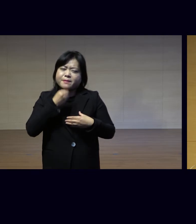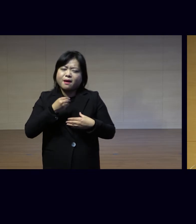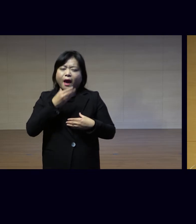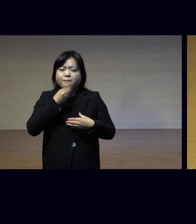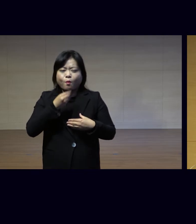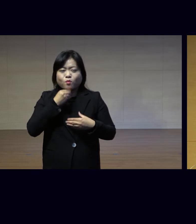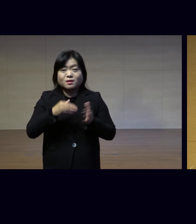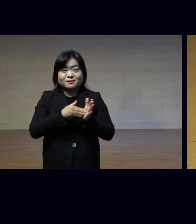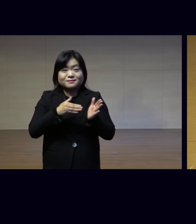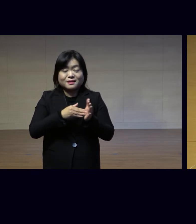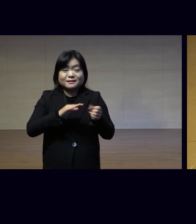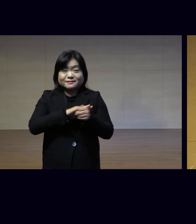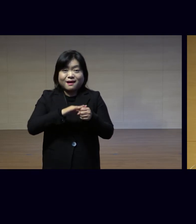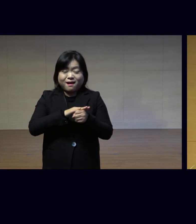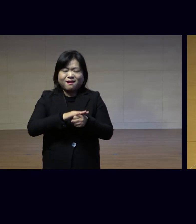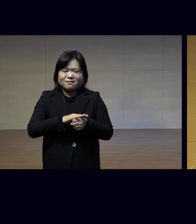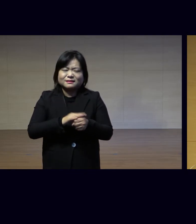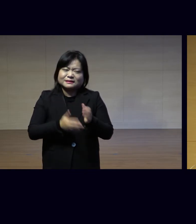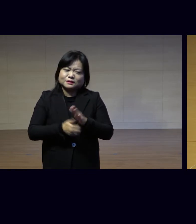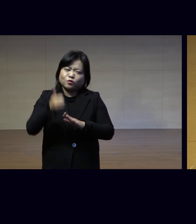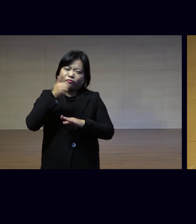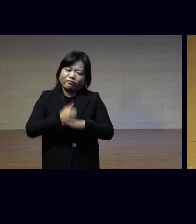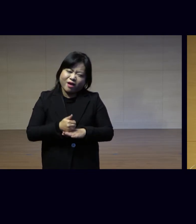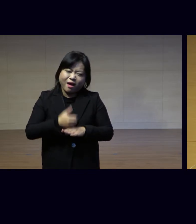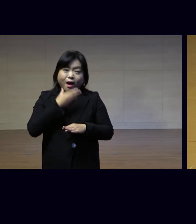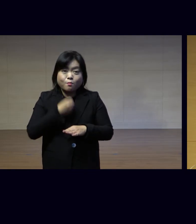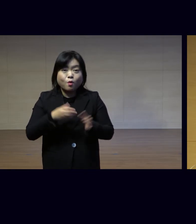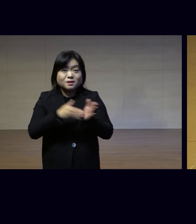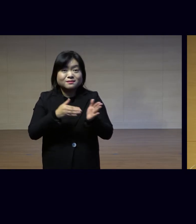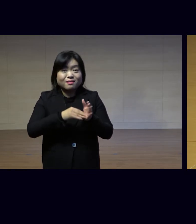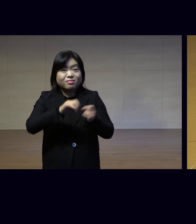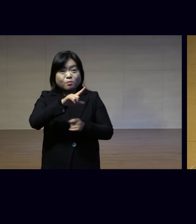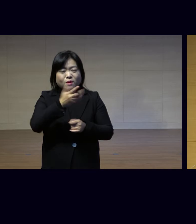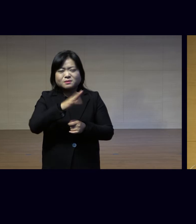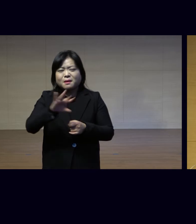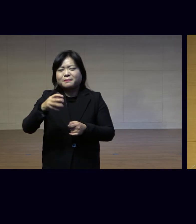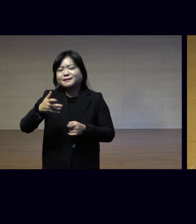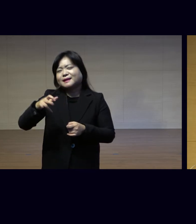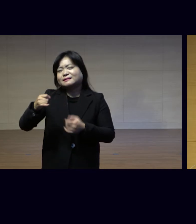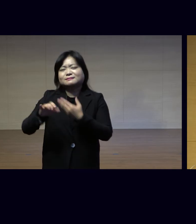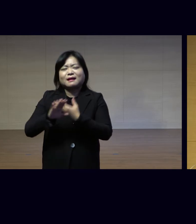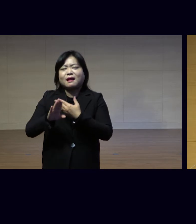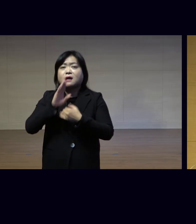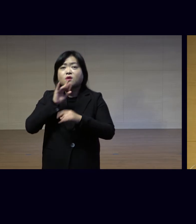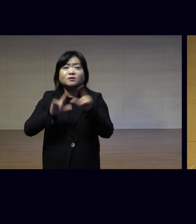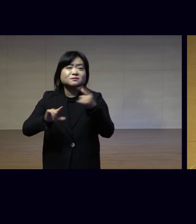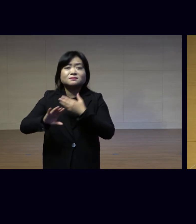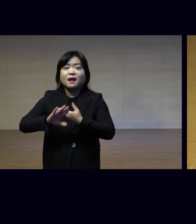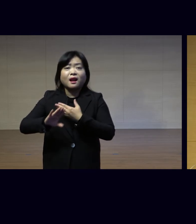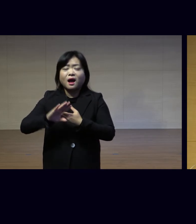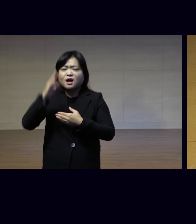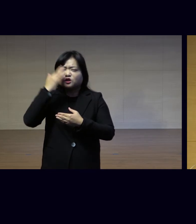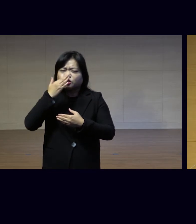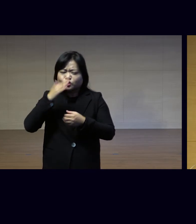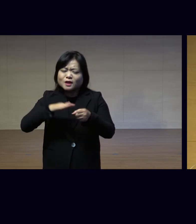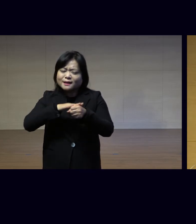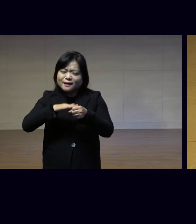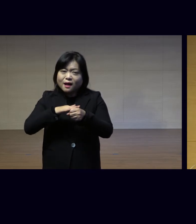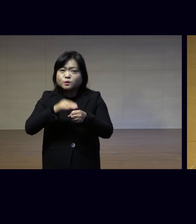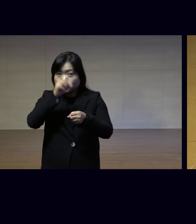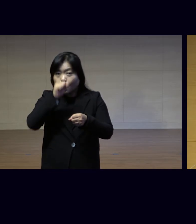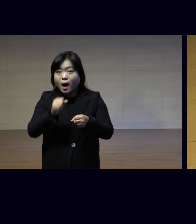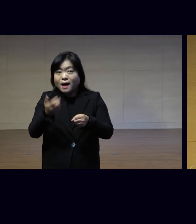찾았다. 현실은 그렇지 않거든요. 발자크는 거기서 한 걸음 더 나간 겁니다. 그렇게 순수한 사랑을 해 좋아.